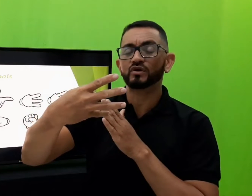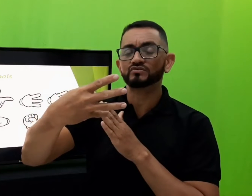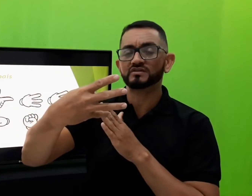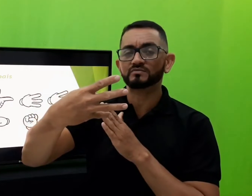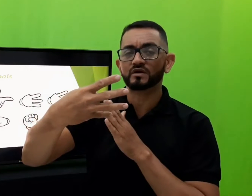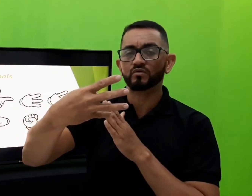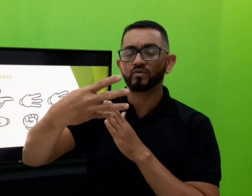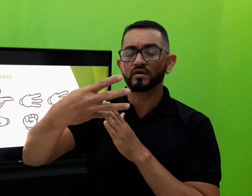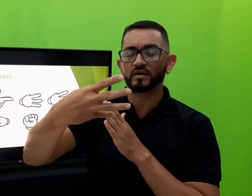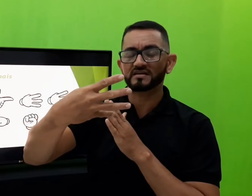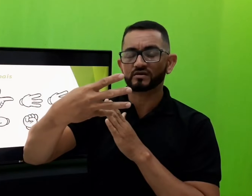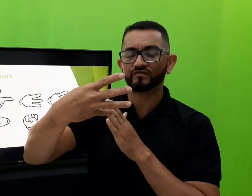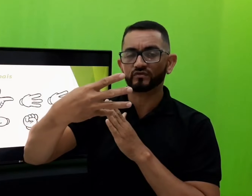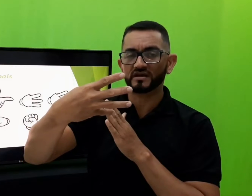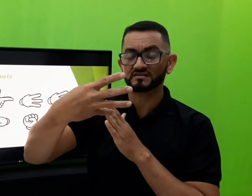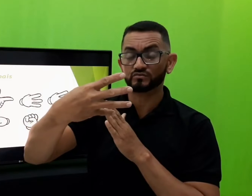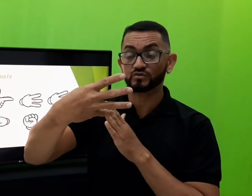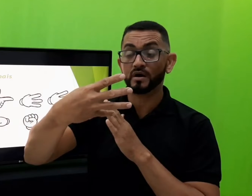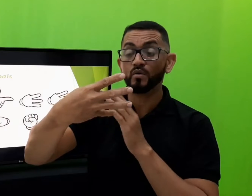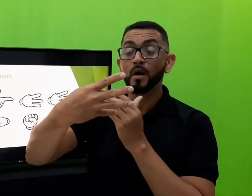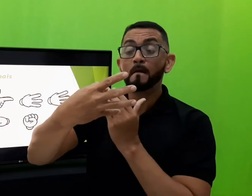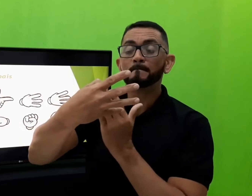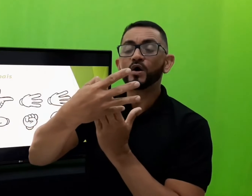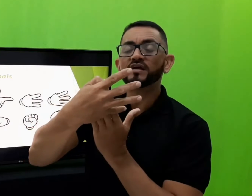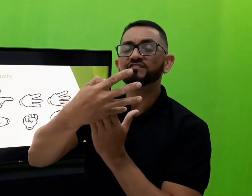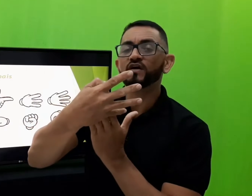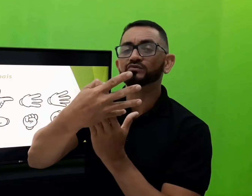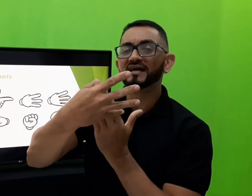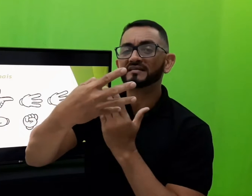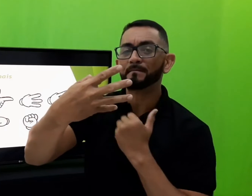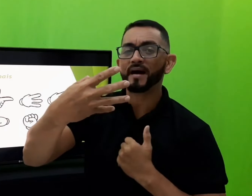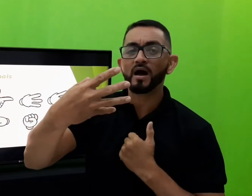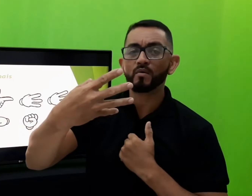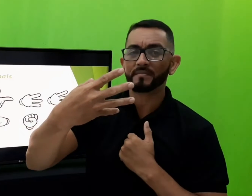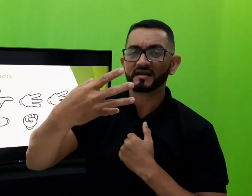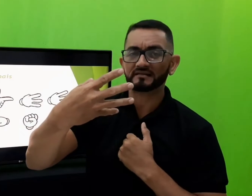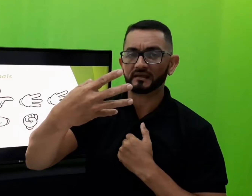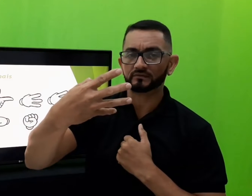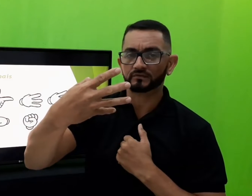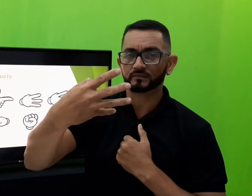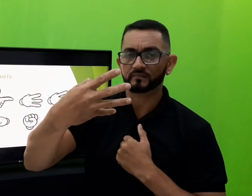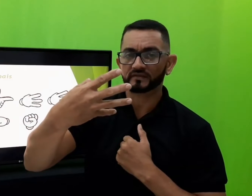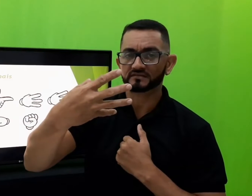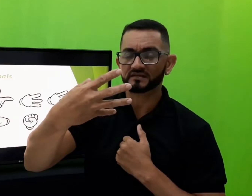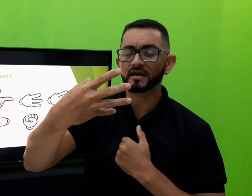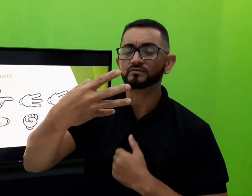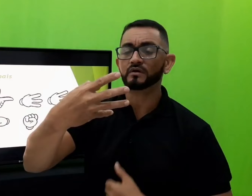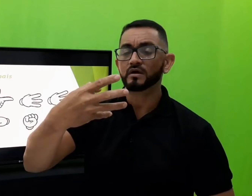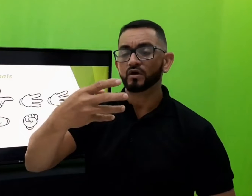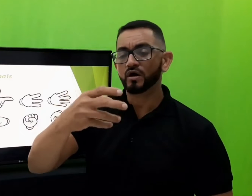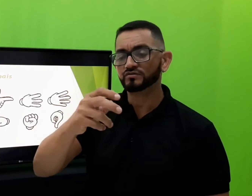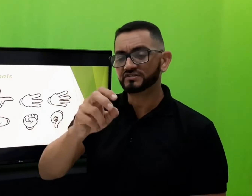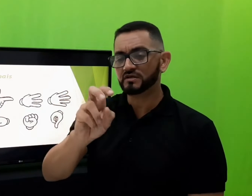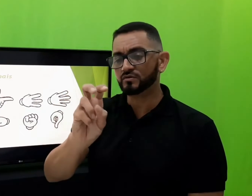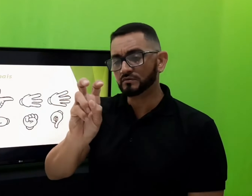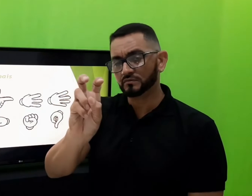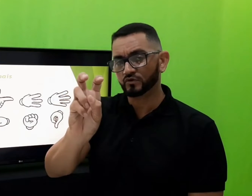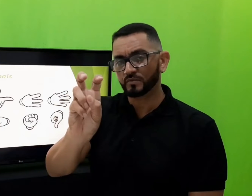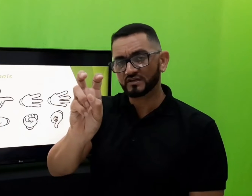nós usamos essa configuração de mão, porém voltada a palma para dentro, certo? Olha o 5, como ele